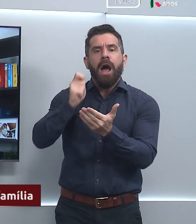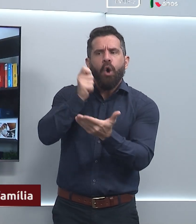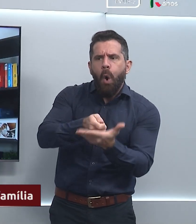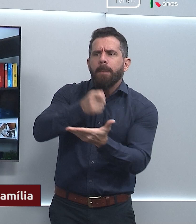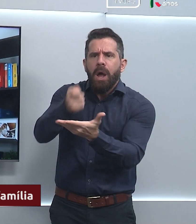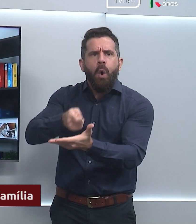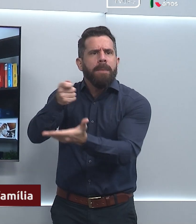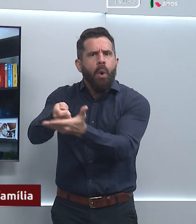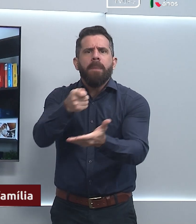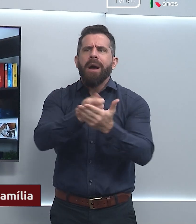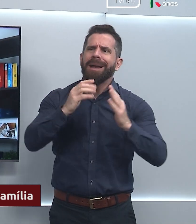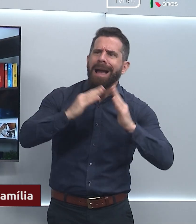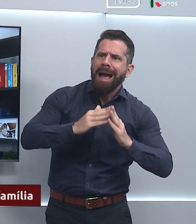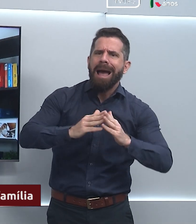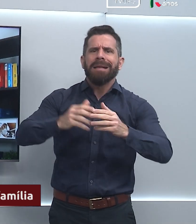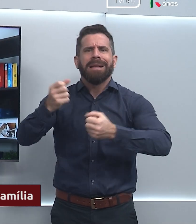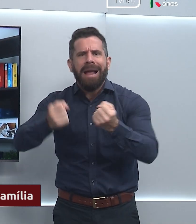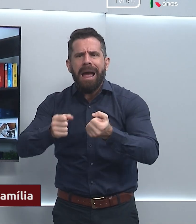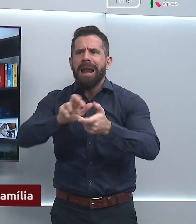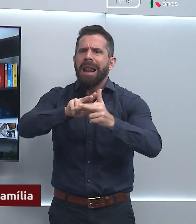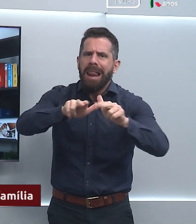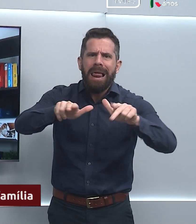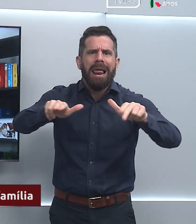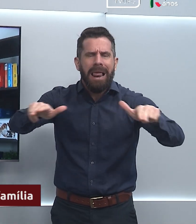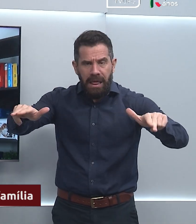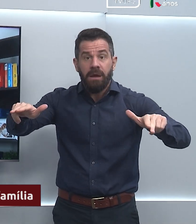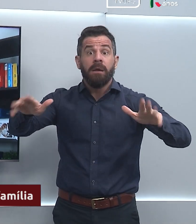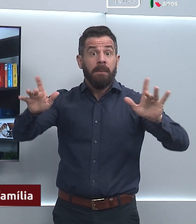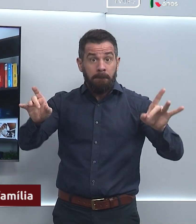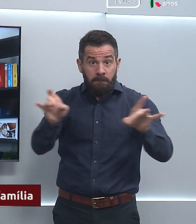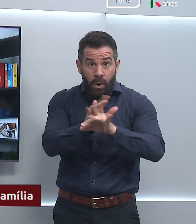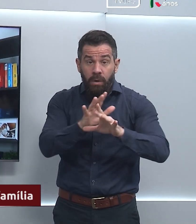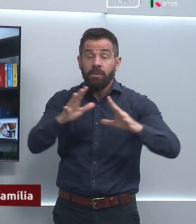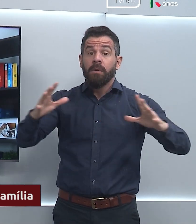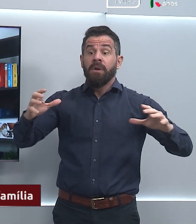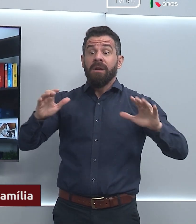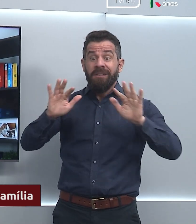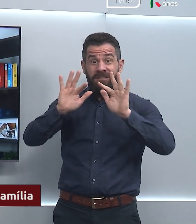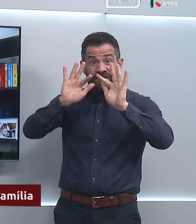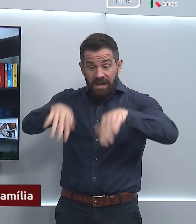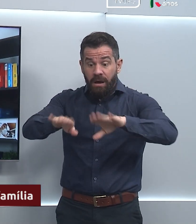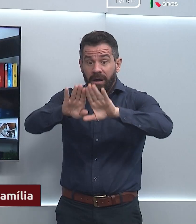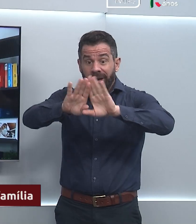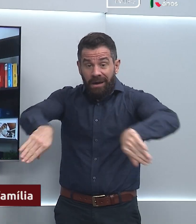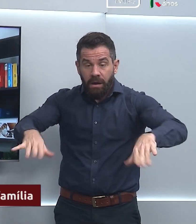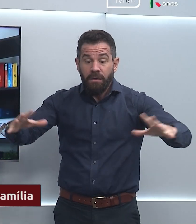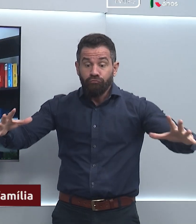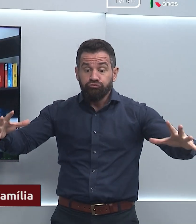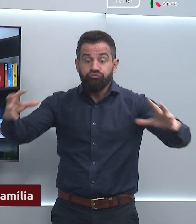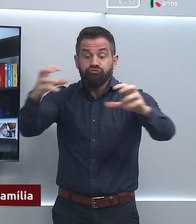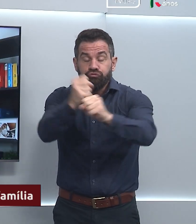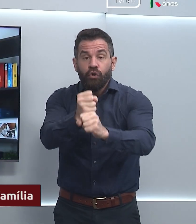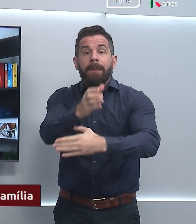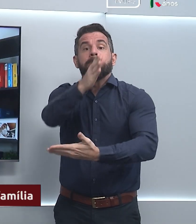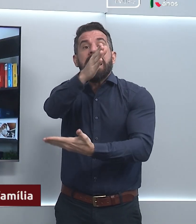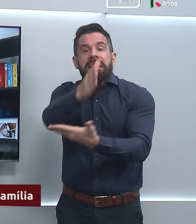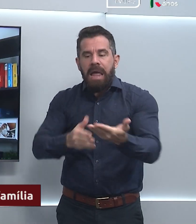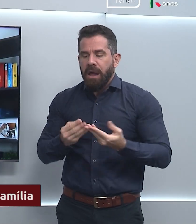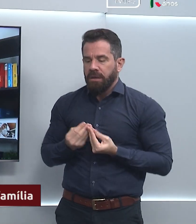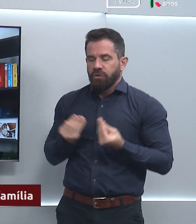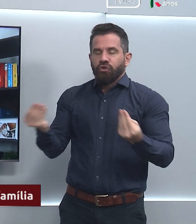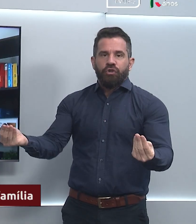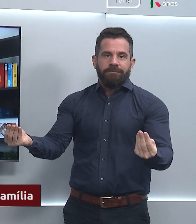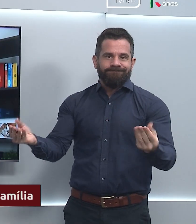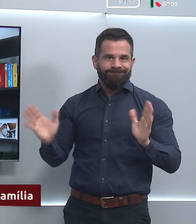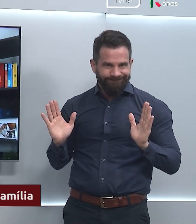um. Entendeu? Então, assim, em palavras simples, seria isso o direito da pessoa que não regulamentou ali aquela relação, aquele relacionamento